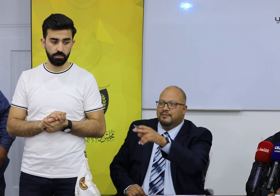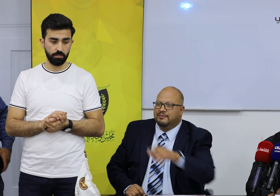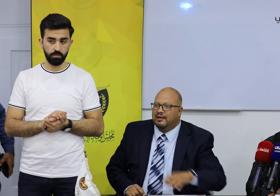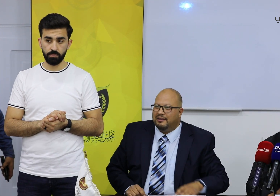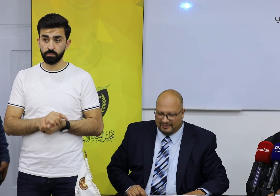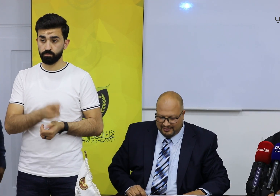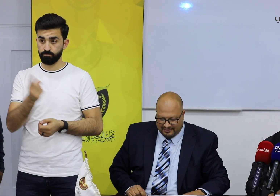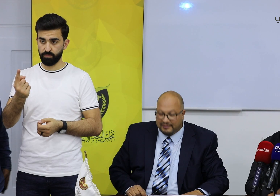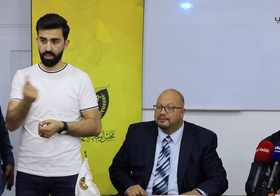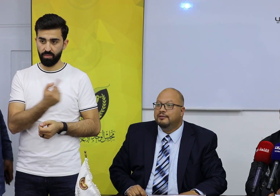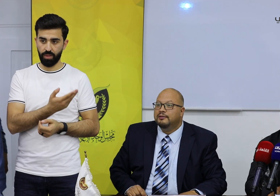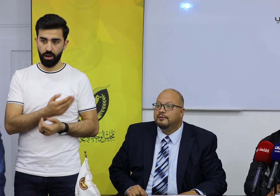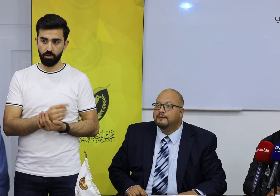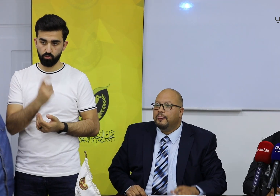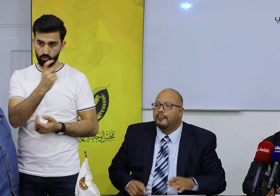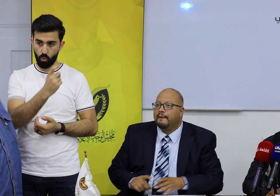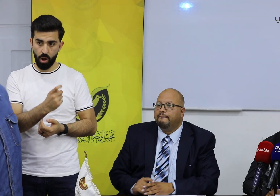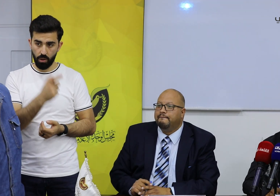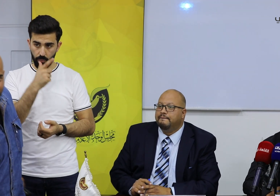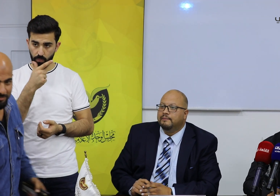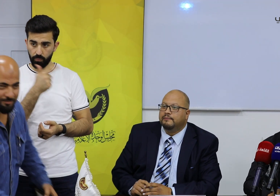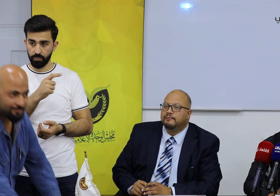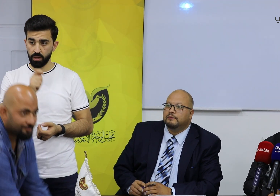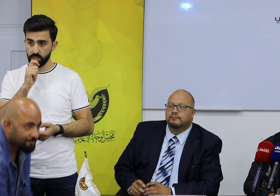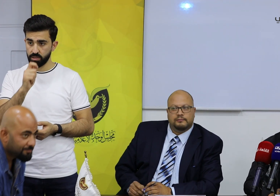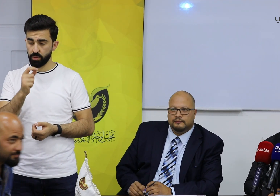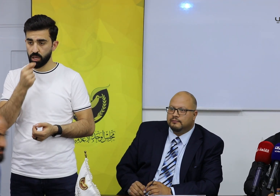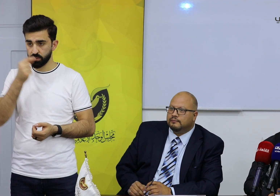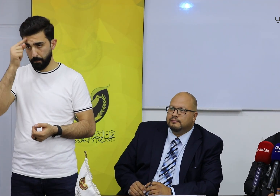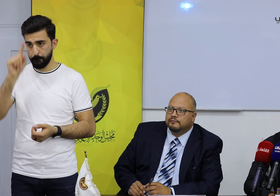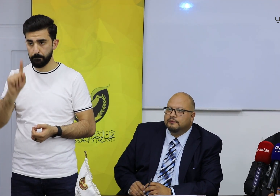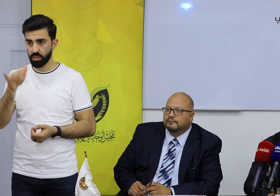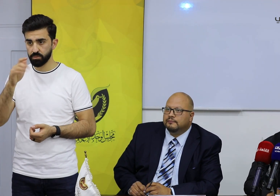استاذ استاذ بسمه، بسمه العابد، مديره علاقات واعلام